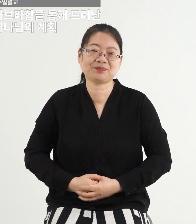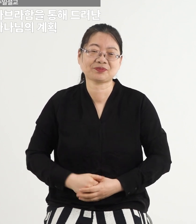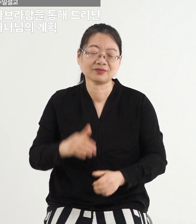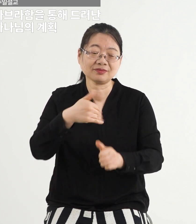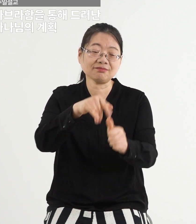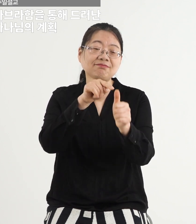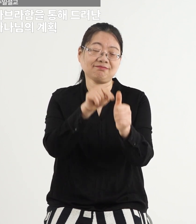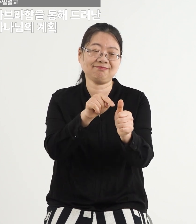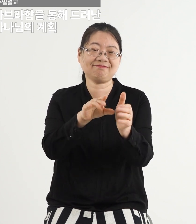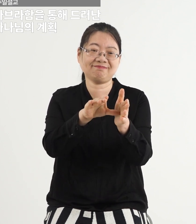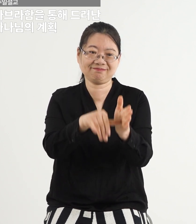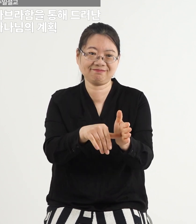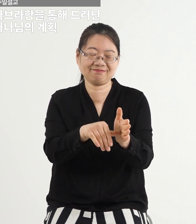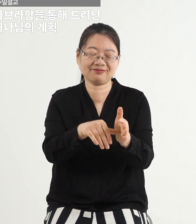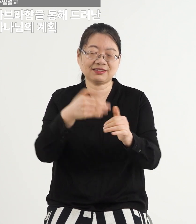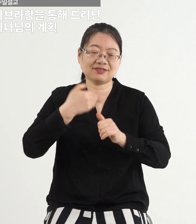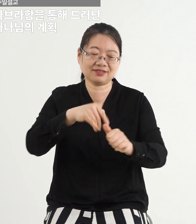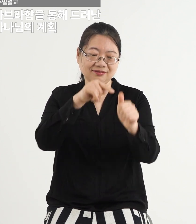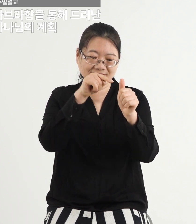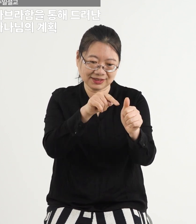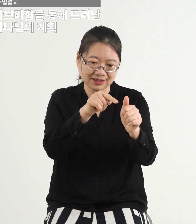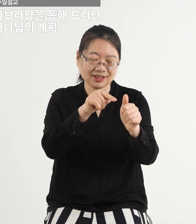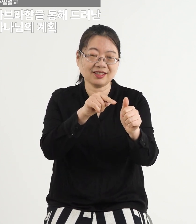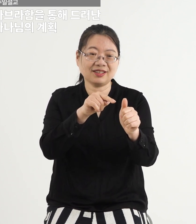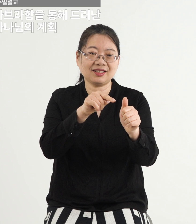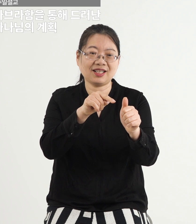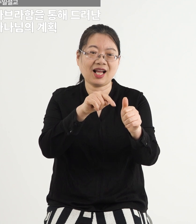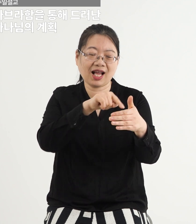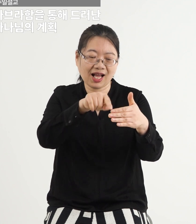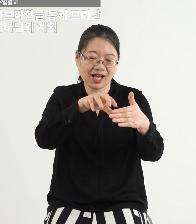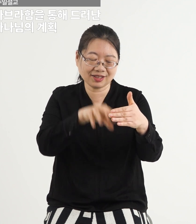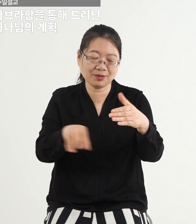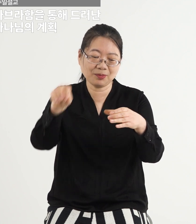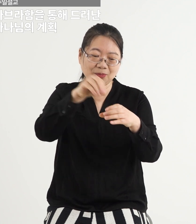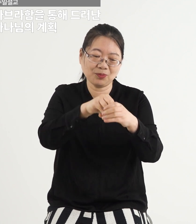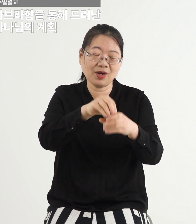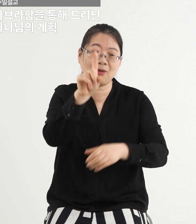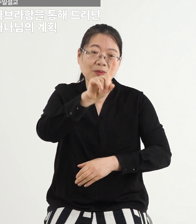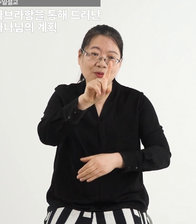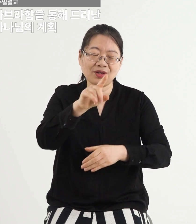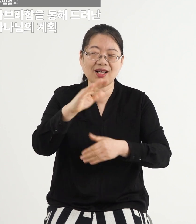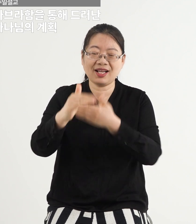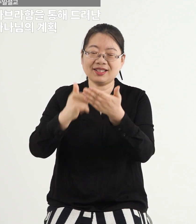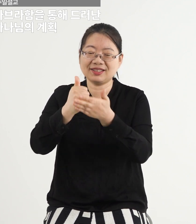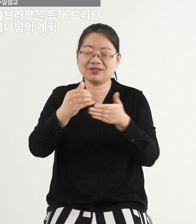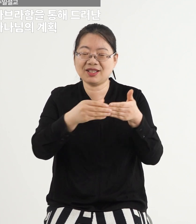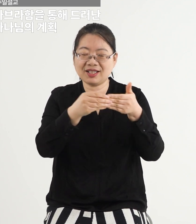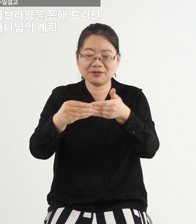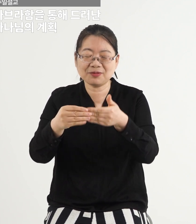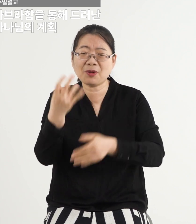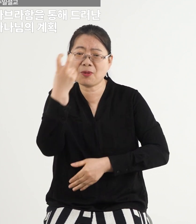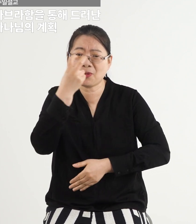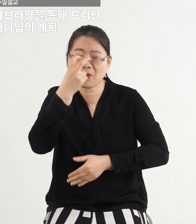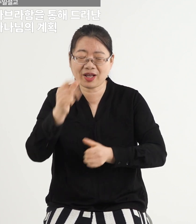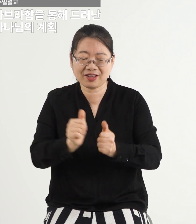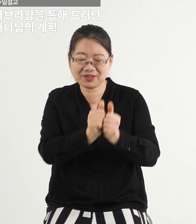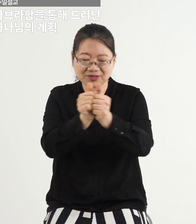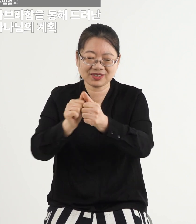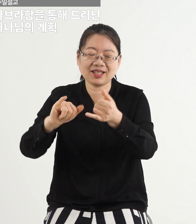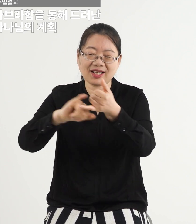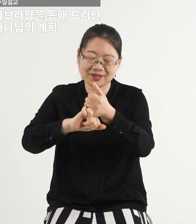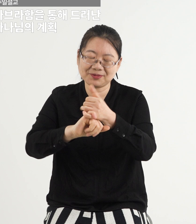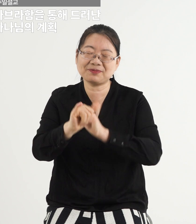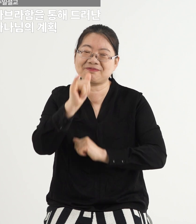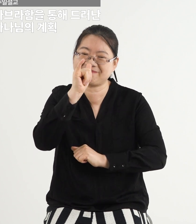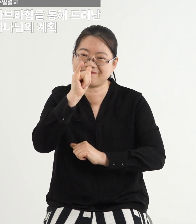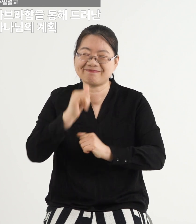가라고 할 때는 그 가라는 명령 속에 뭐가 있다고요? 인도와 보호와 동행의 약속이 있다는